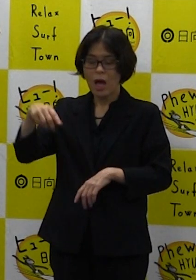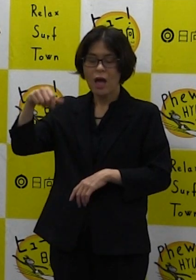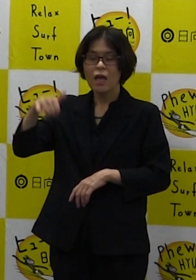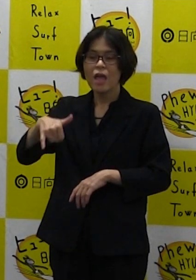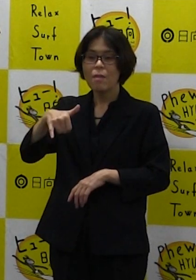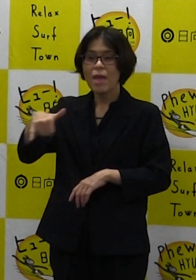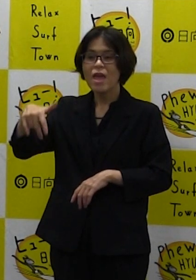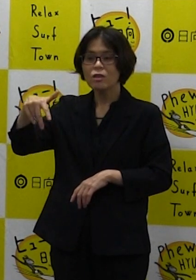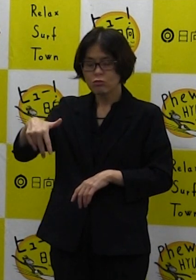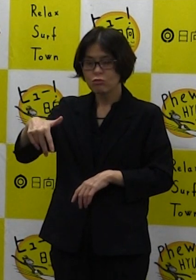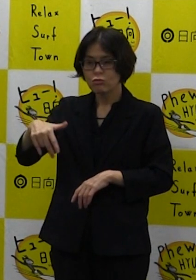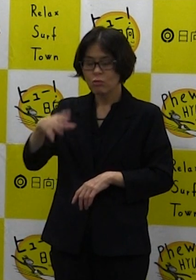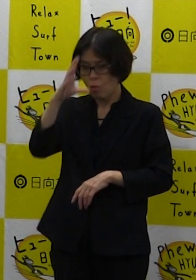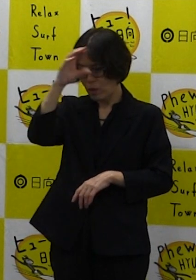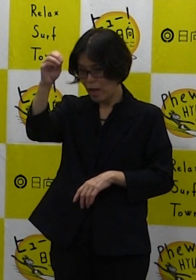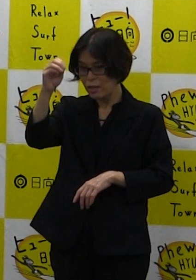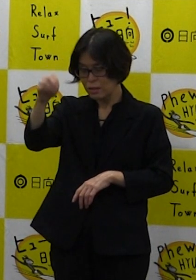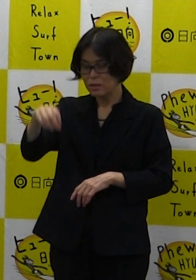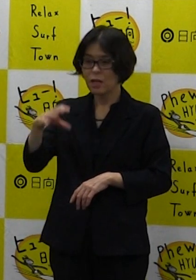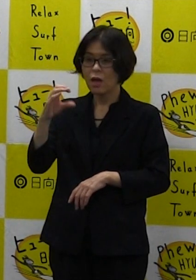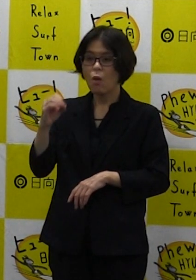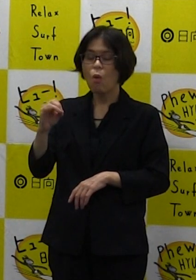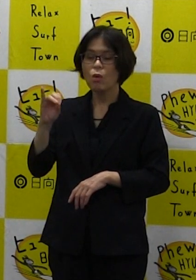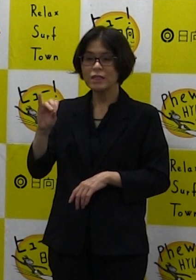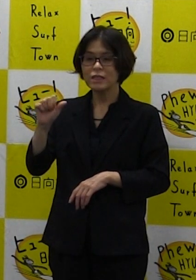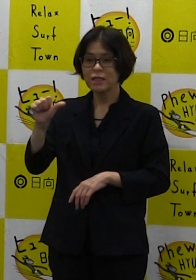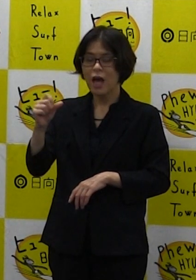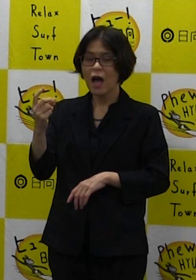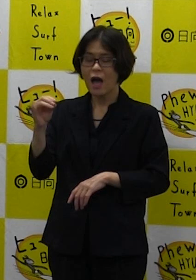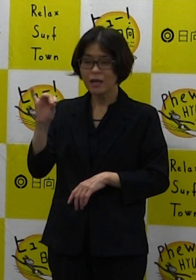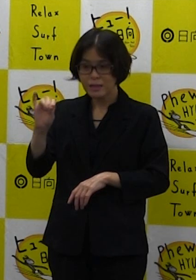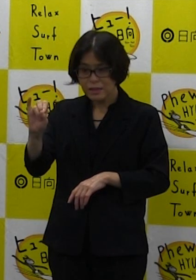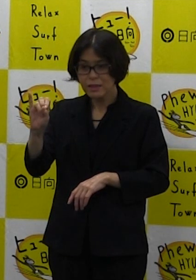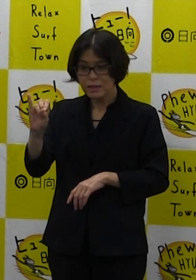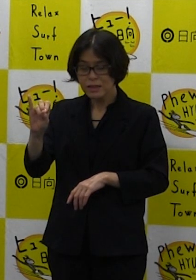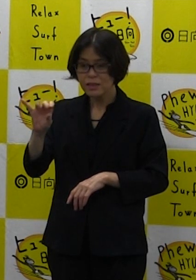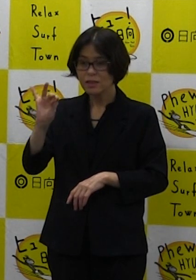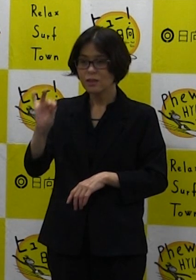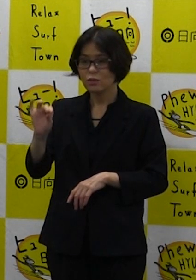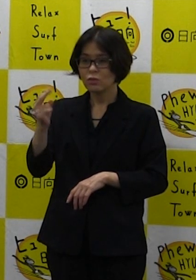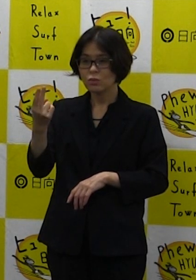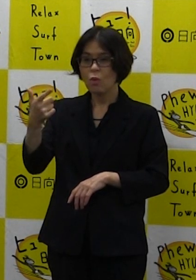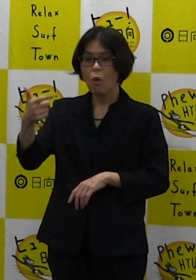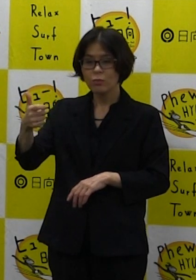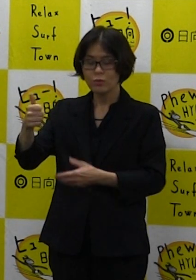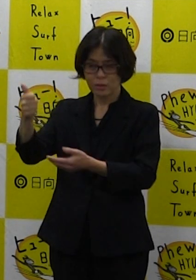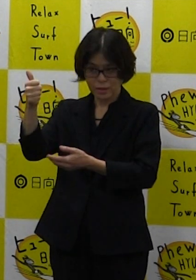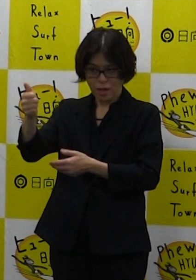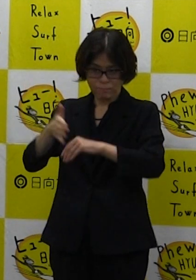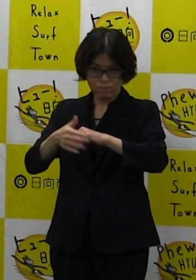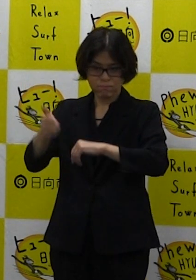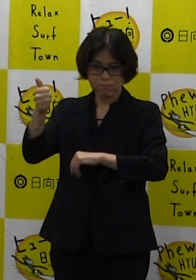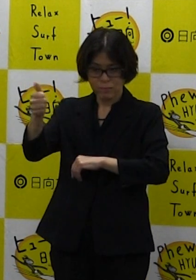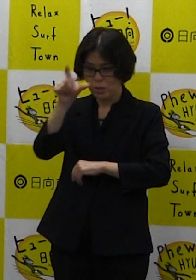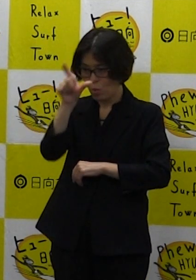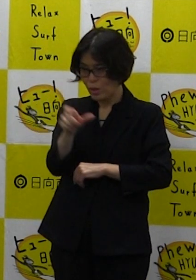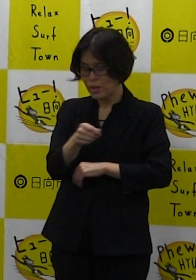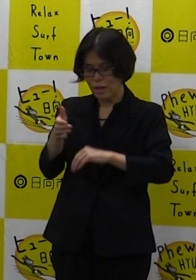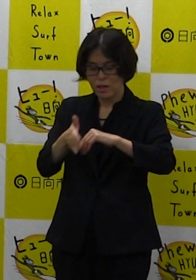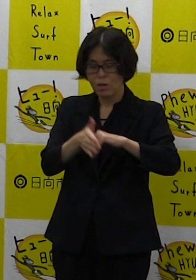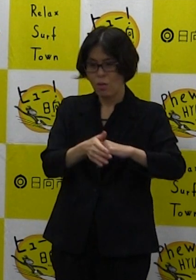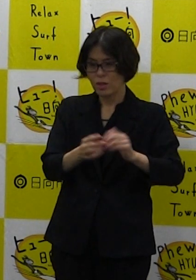大使であります落合勉シェフをはじめ5名のイタリアンの有名なシェフを市に招きヘベスなど